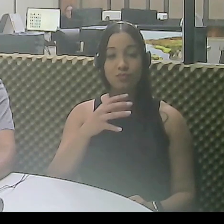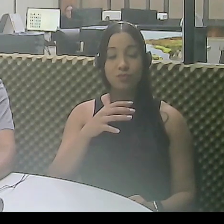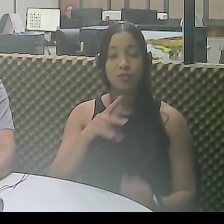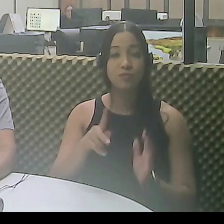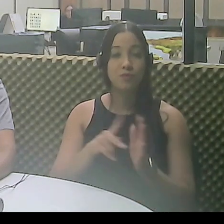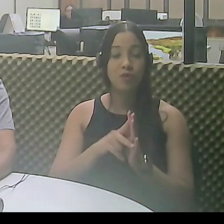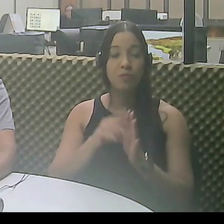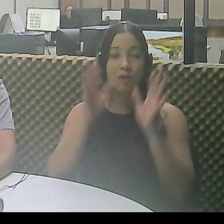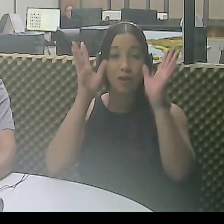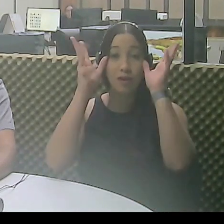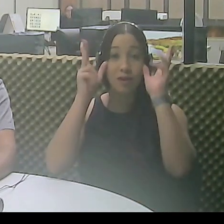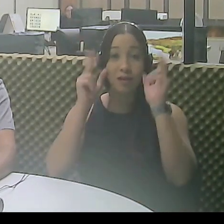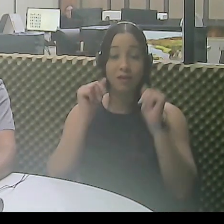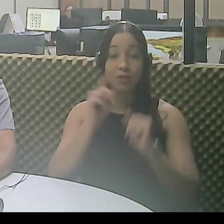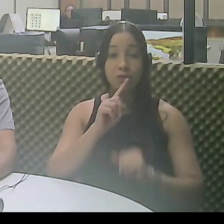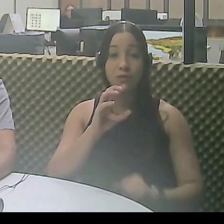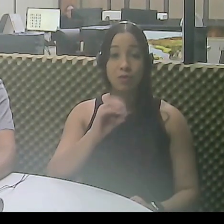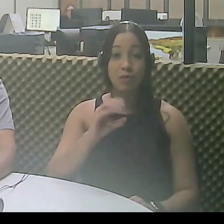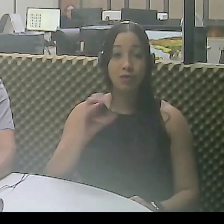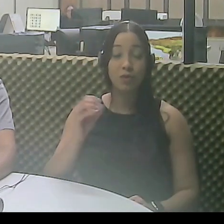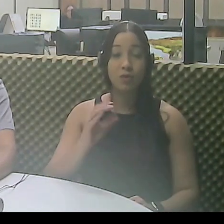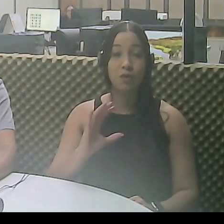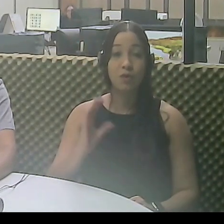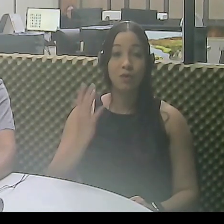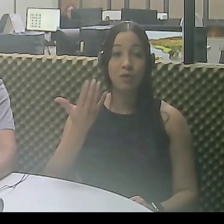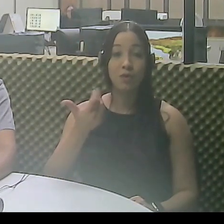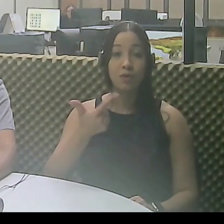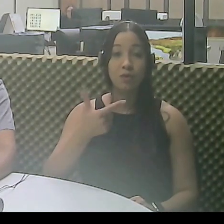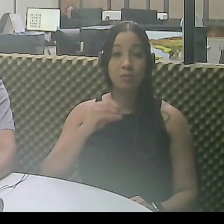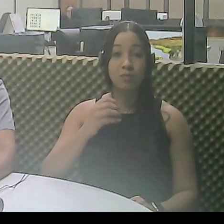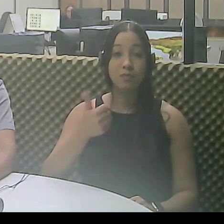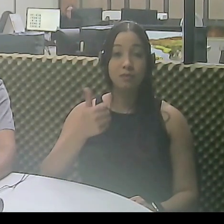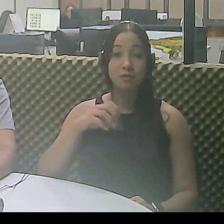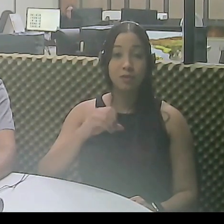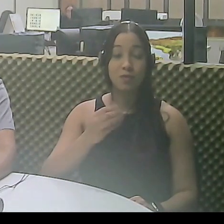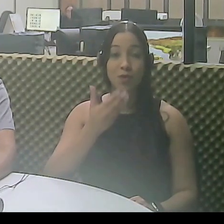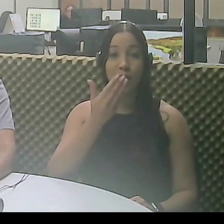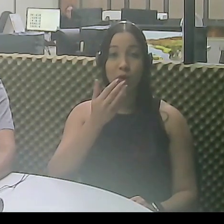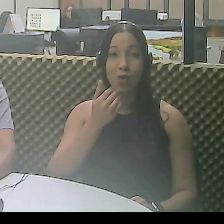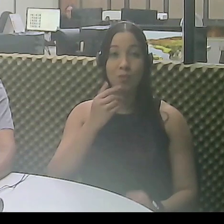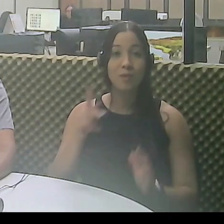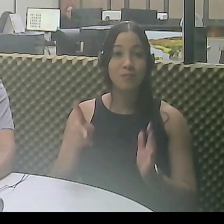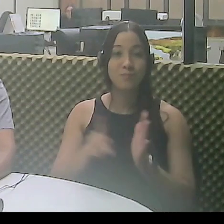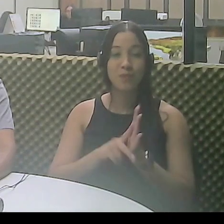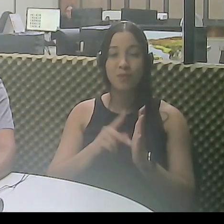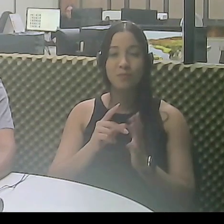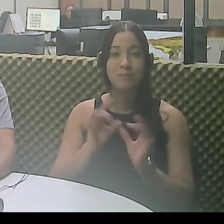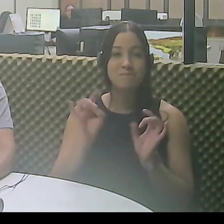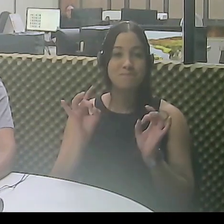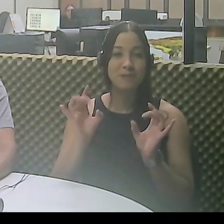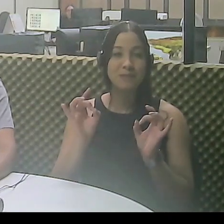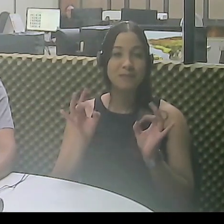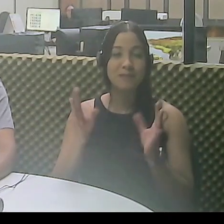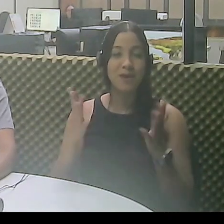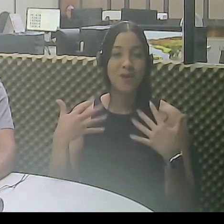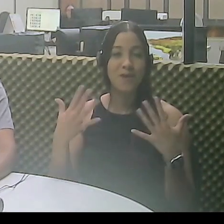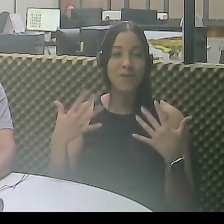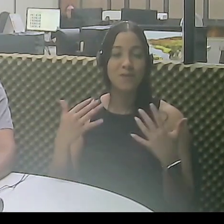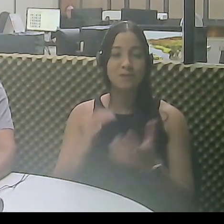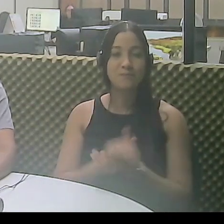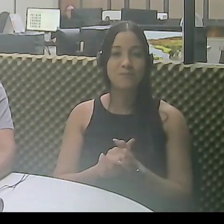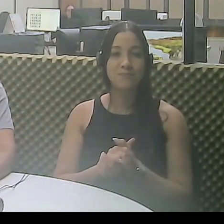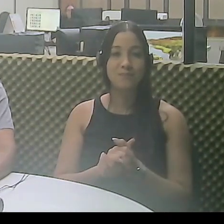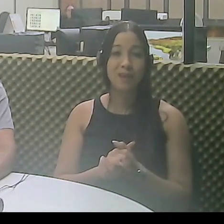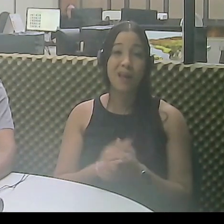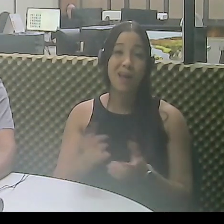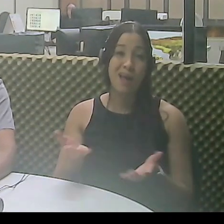zoológico municipal, que ocorre desde 2019, traz alimentação com gosto de criatividade e refrescância. Com as